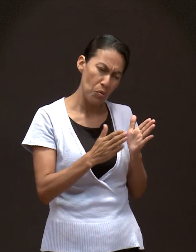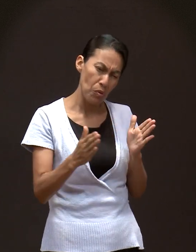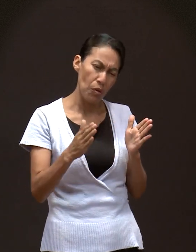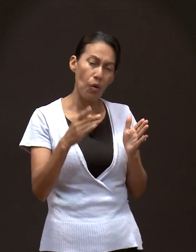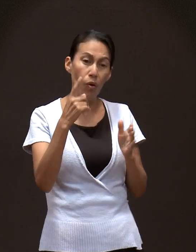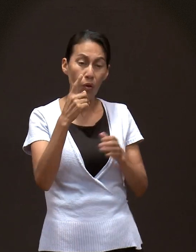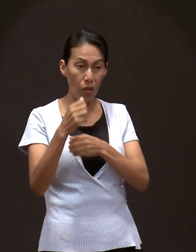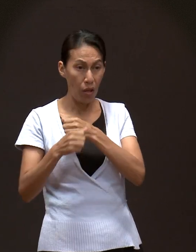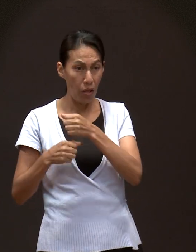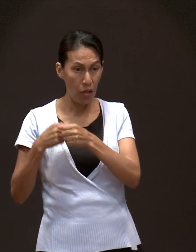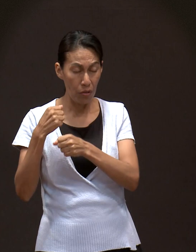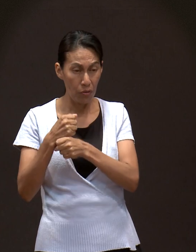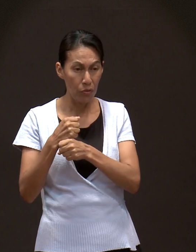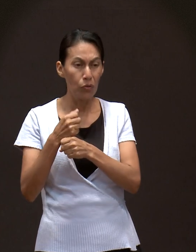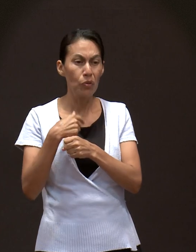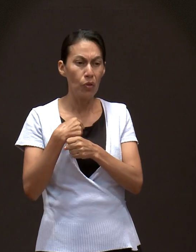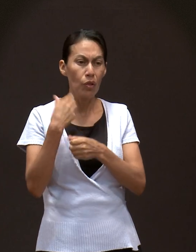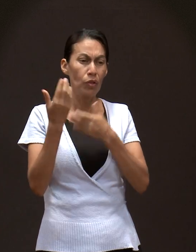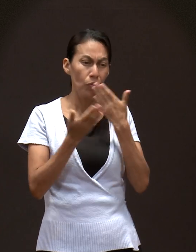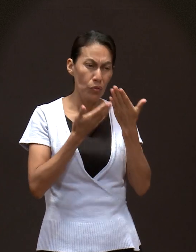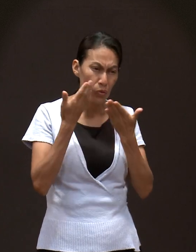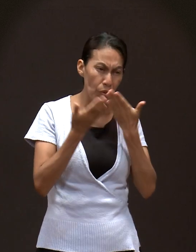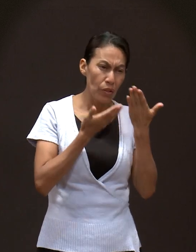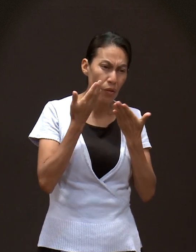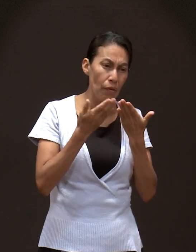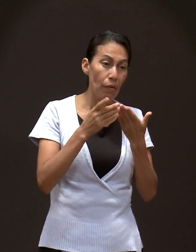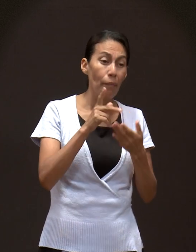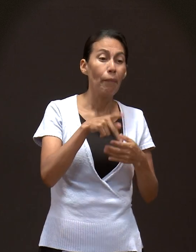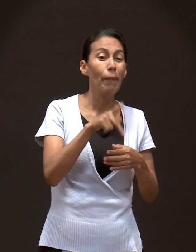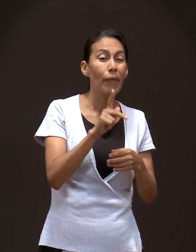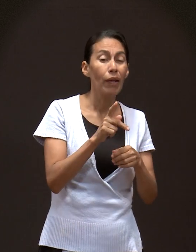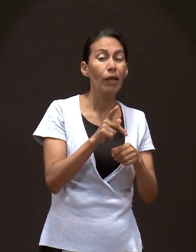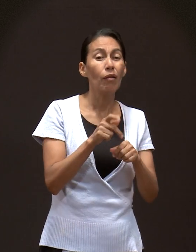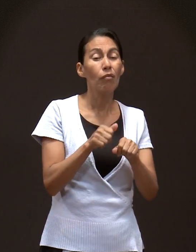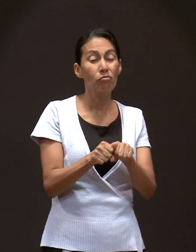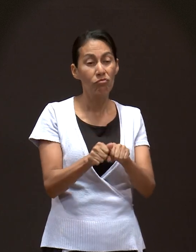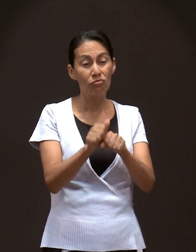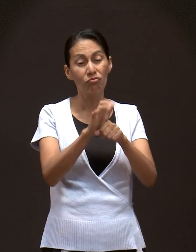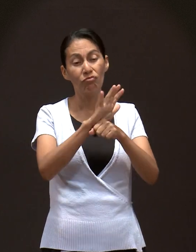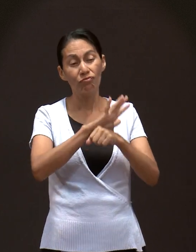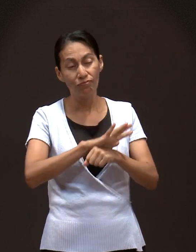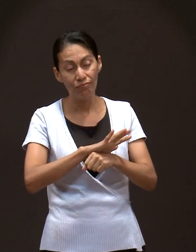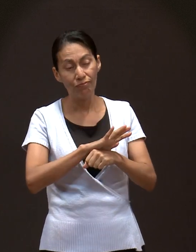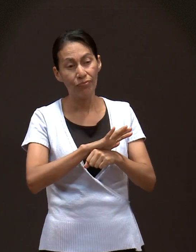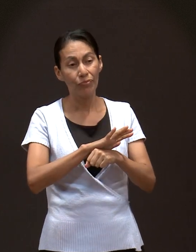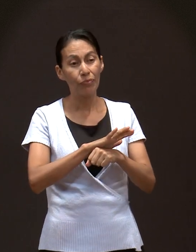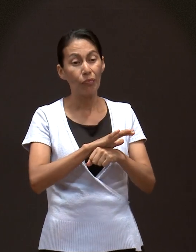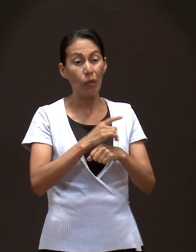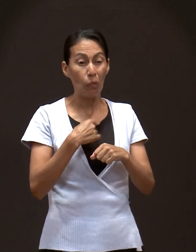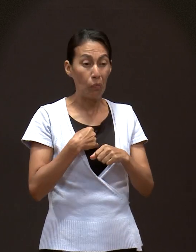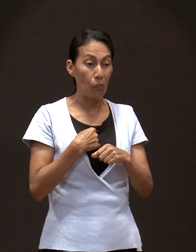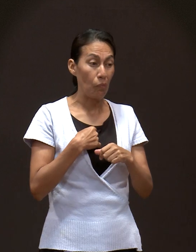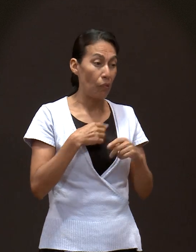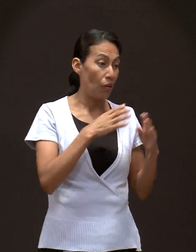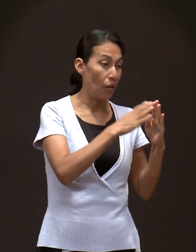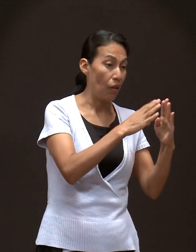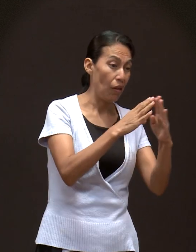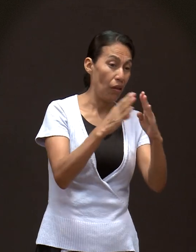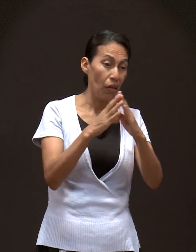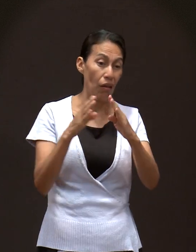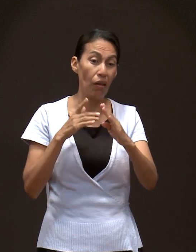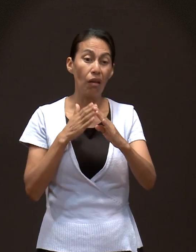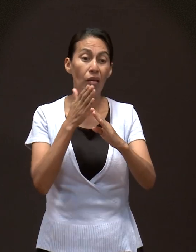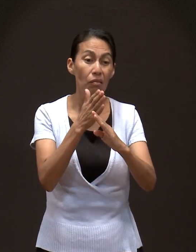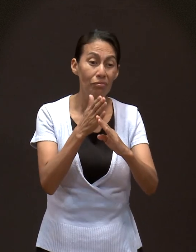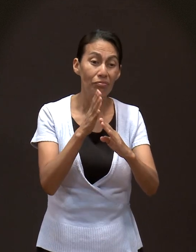año, antes de entrar a mi semestre, a mi primer semestre, colporté. Sin embargo, se vino la pandemia. Y no se pudo colportar